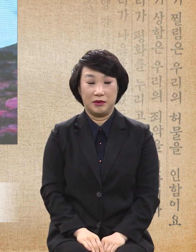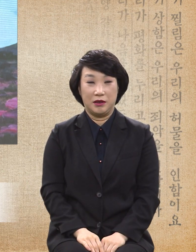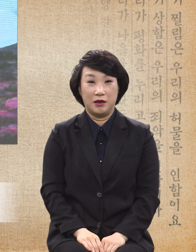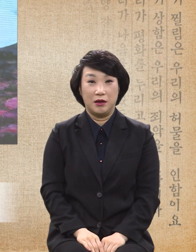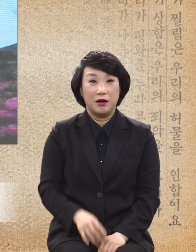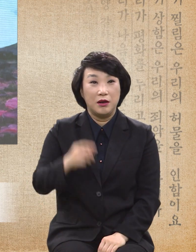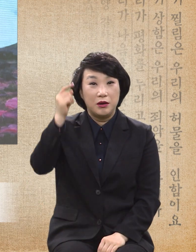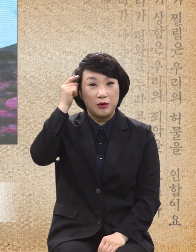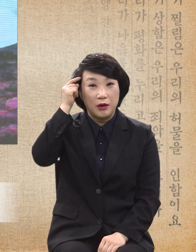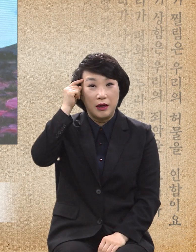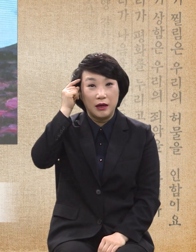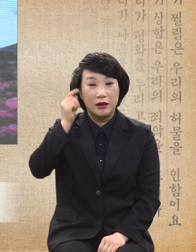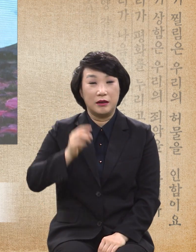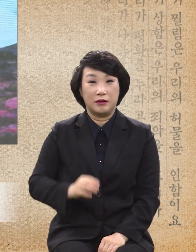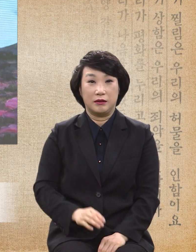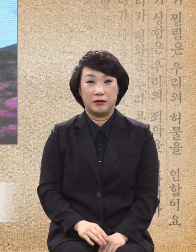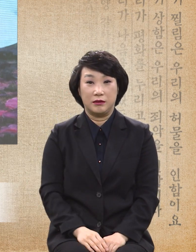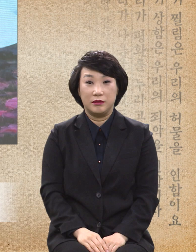왜